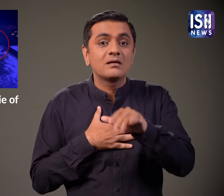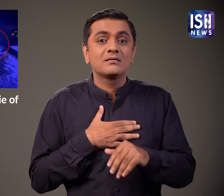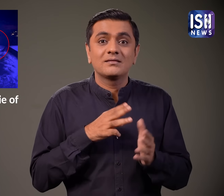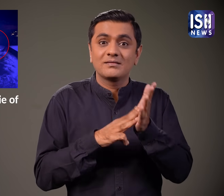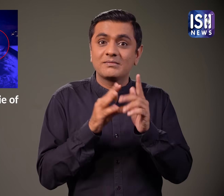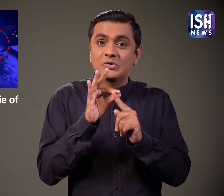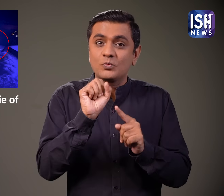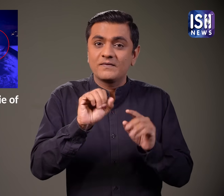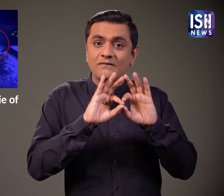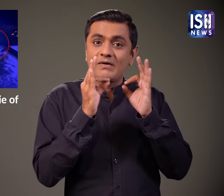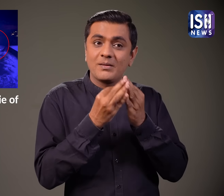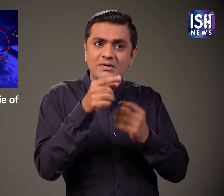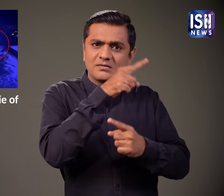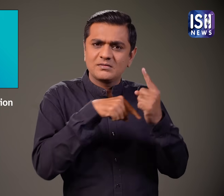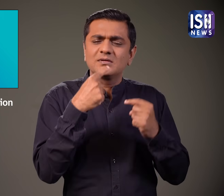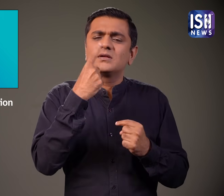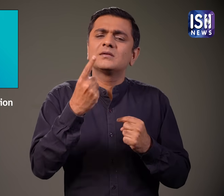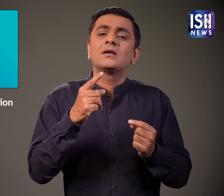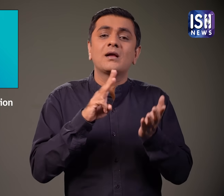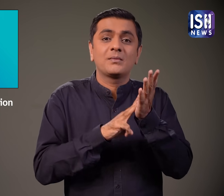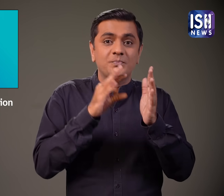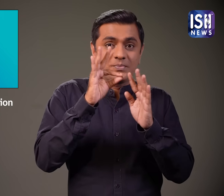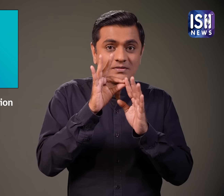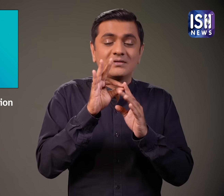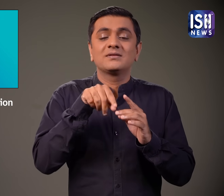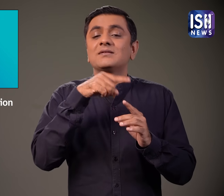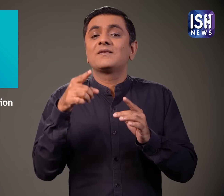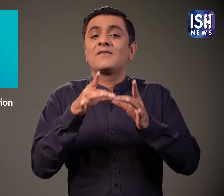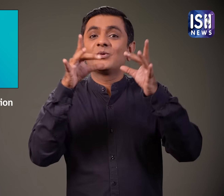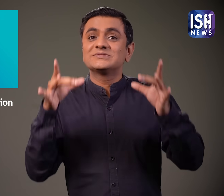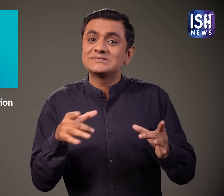हाला कि उनके परिवार ने मैथ्यू परी फाउंडेशन की शुरुवात की